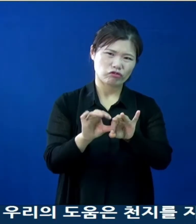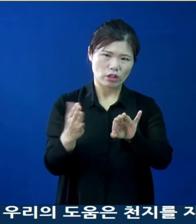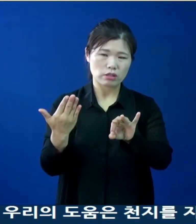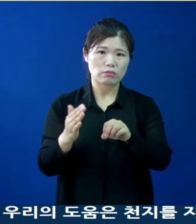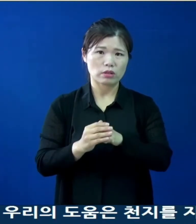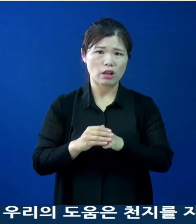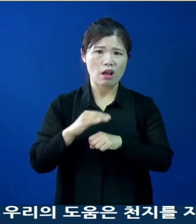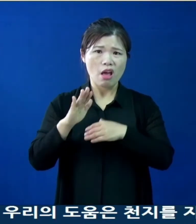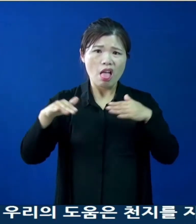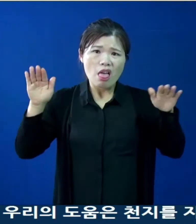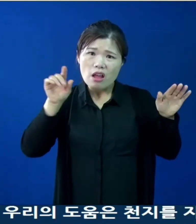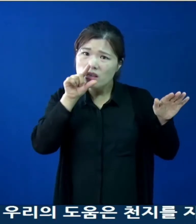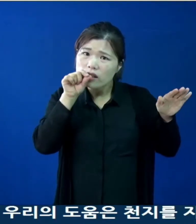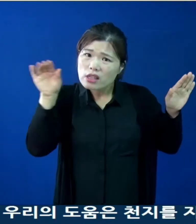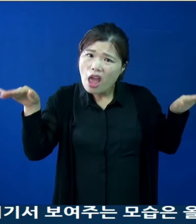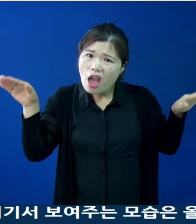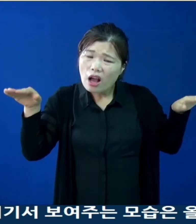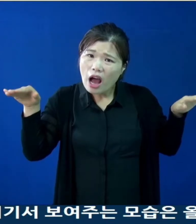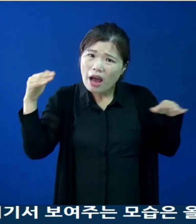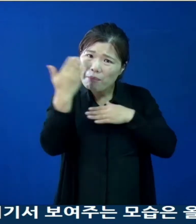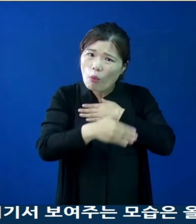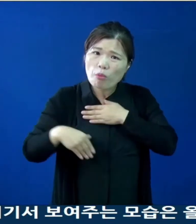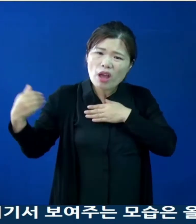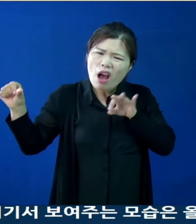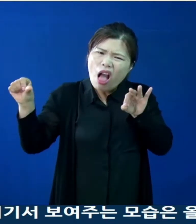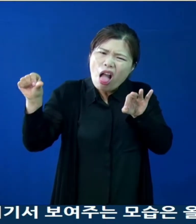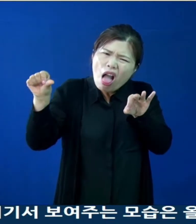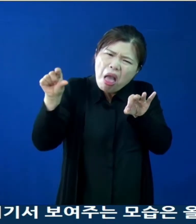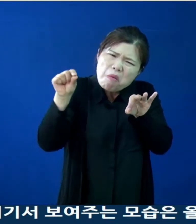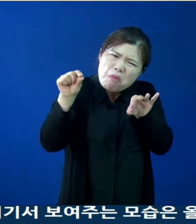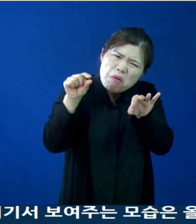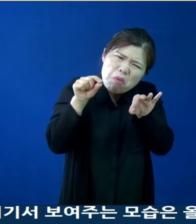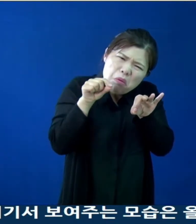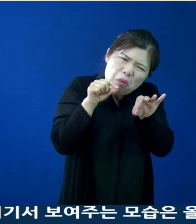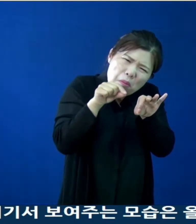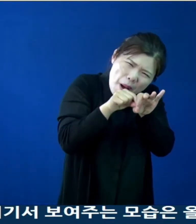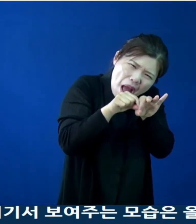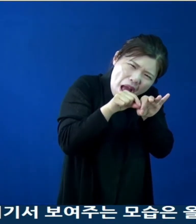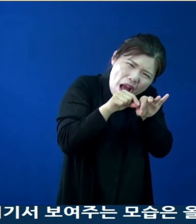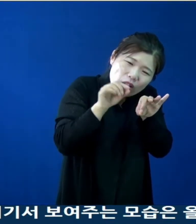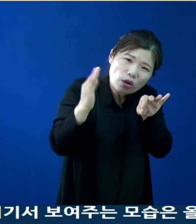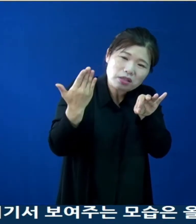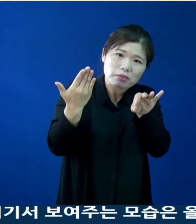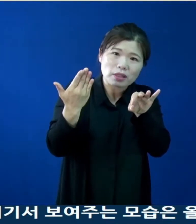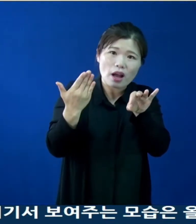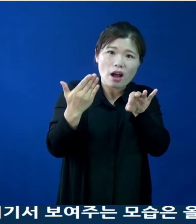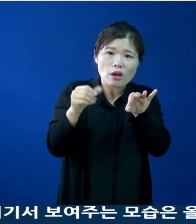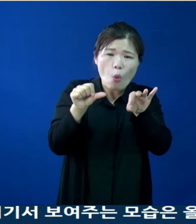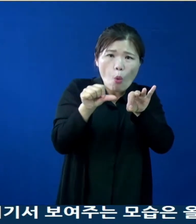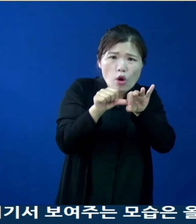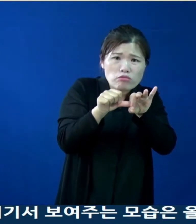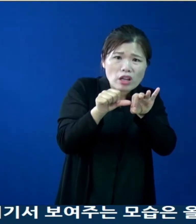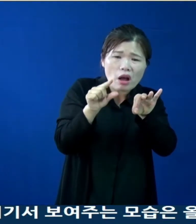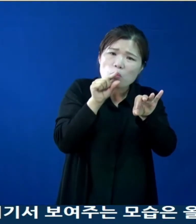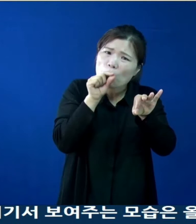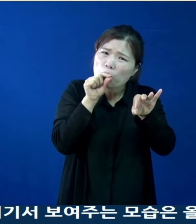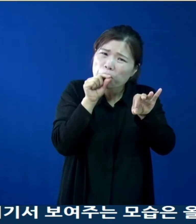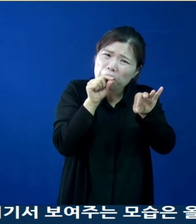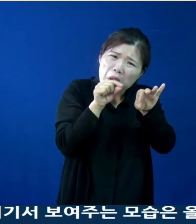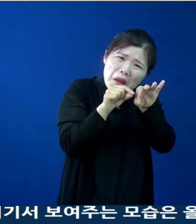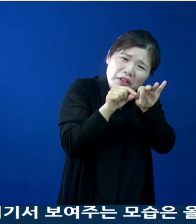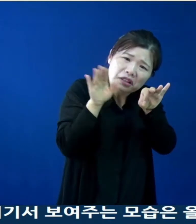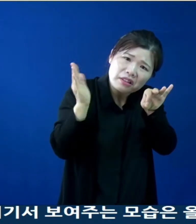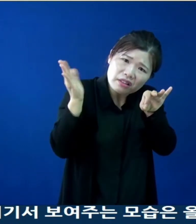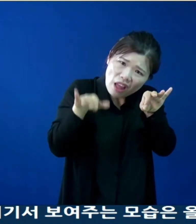몸의 일부가 올무에 걸려 들었습니다. 올무에 걸려 들은 새는 아마